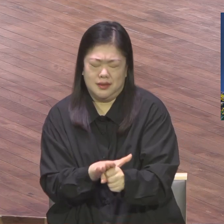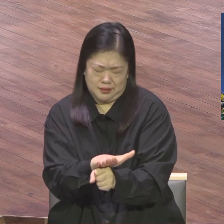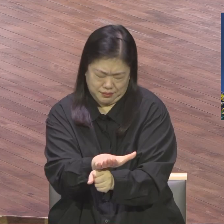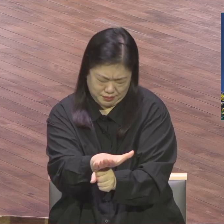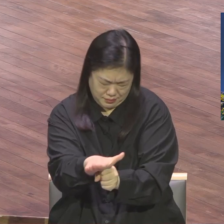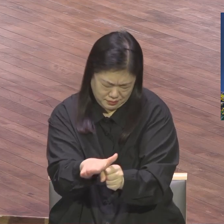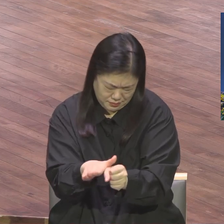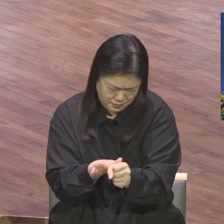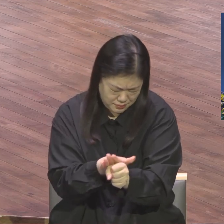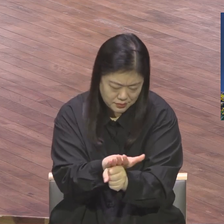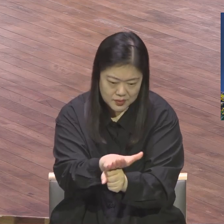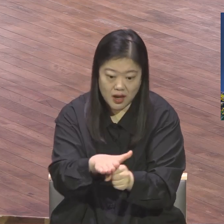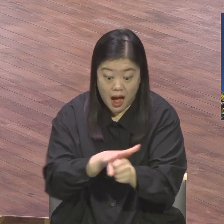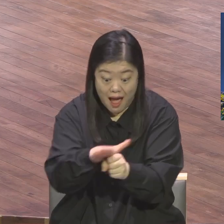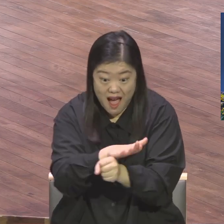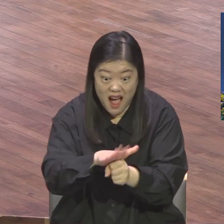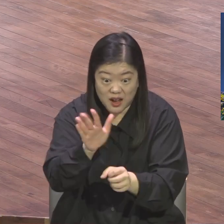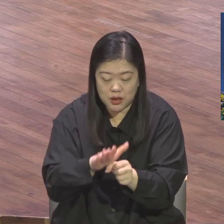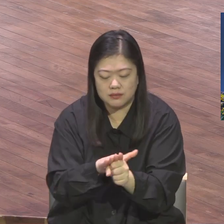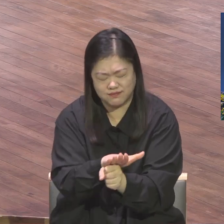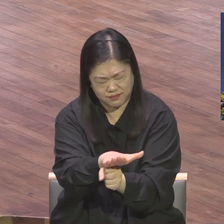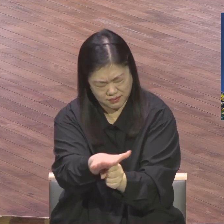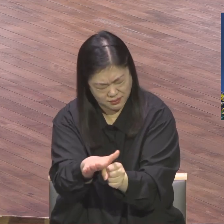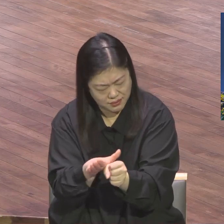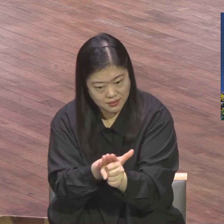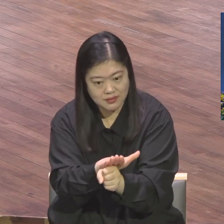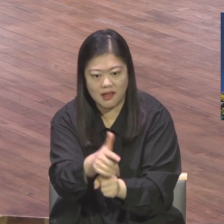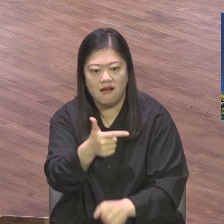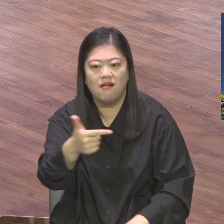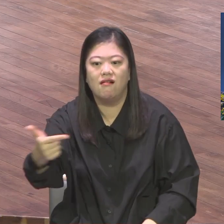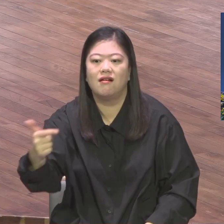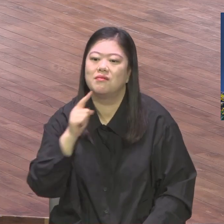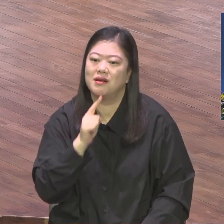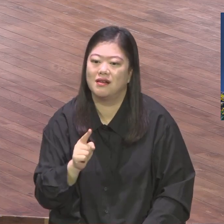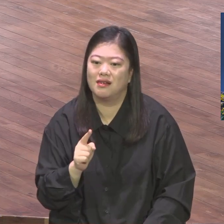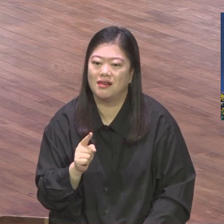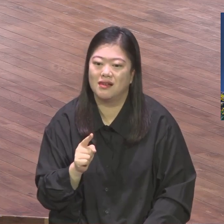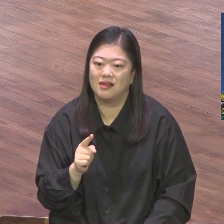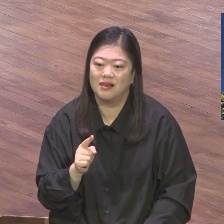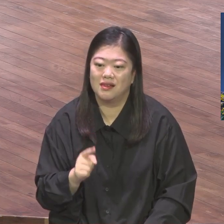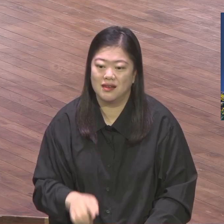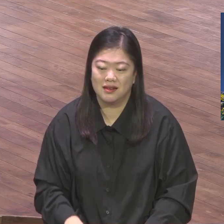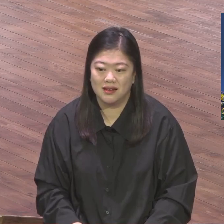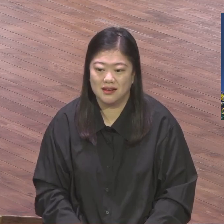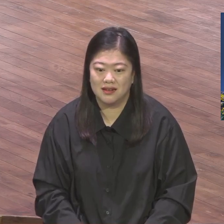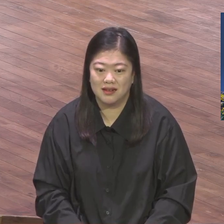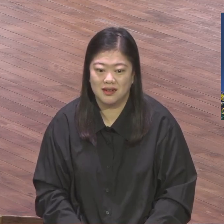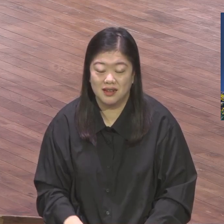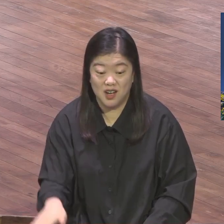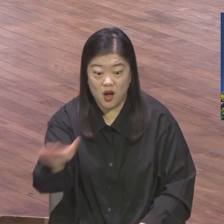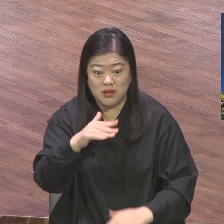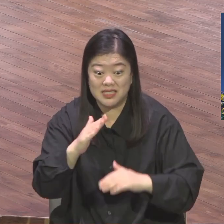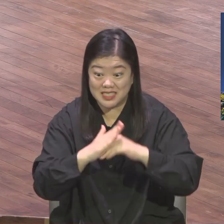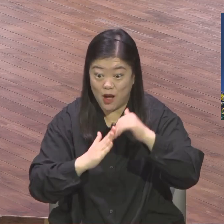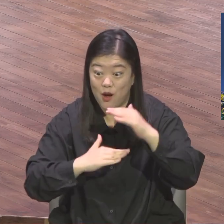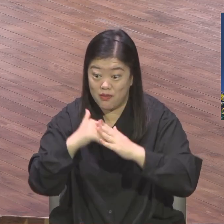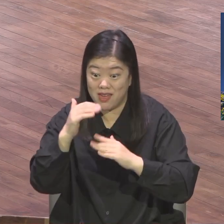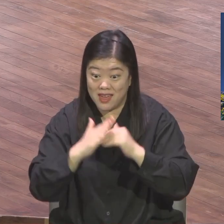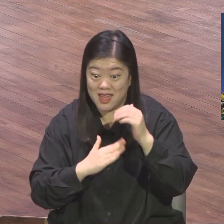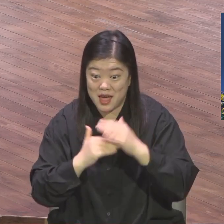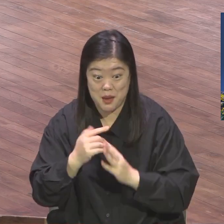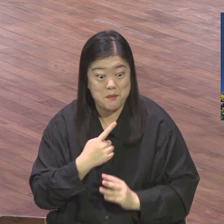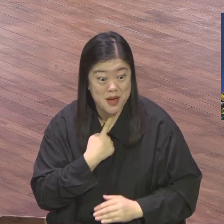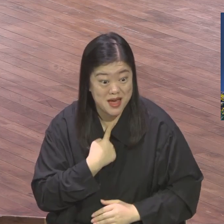뭐 말하는 것 자체가 수준이 낮은 거예요. 맞아요? 이런 거 안 해봤어요?